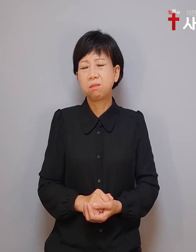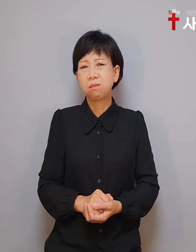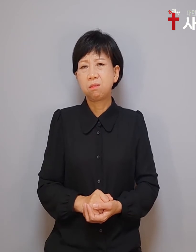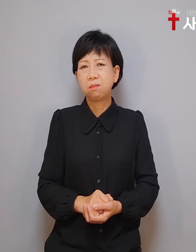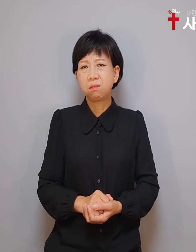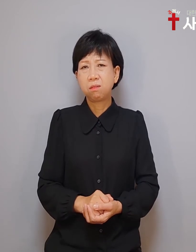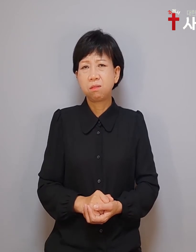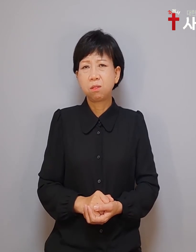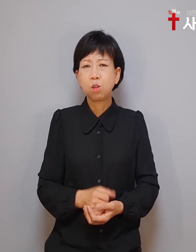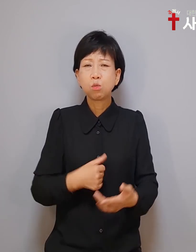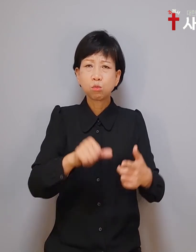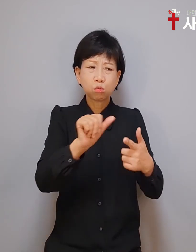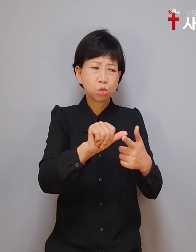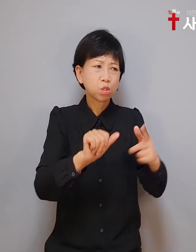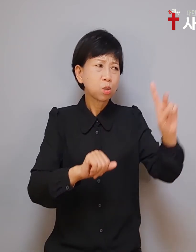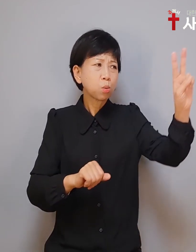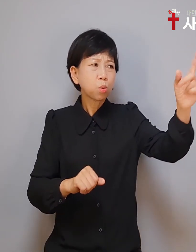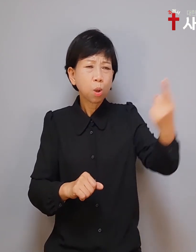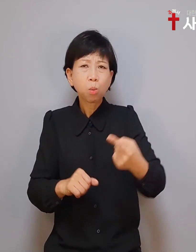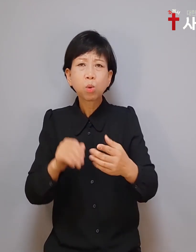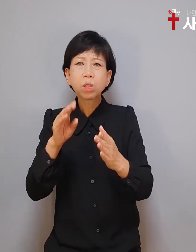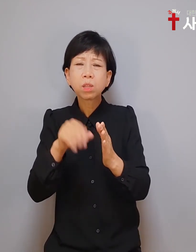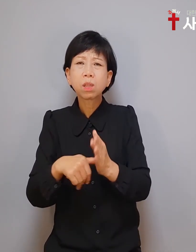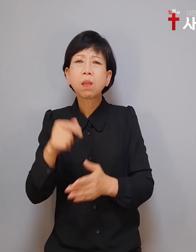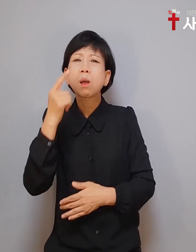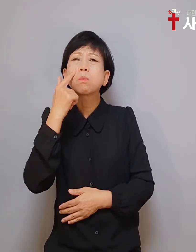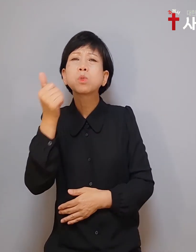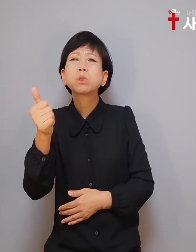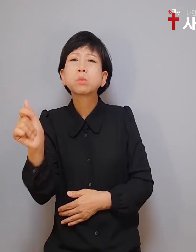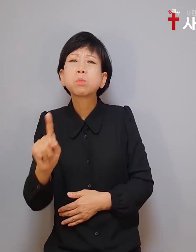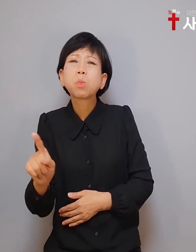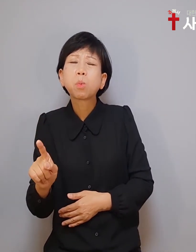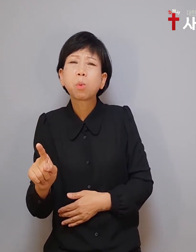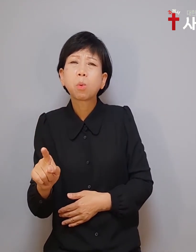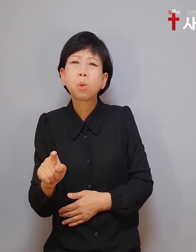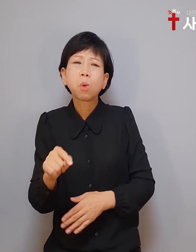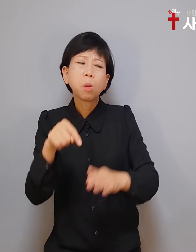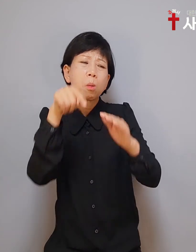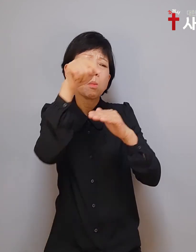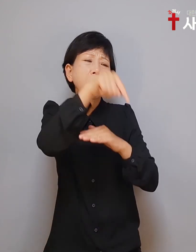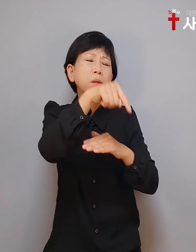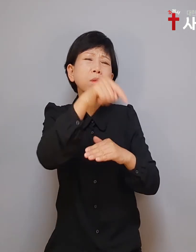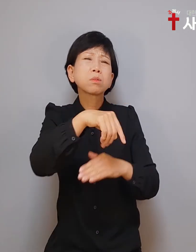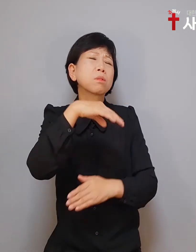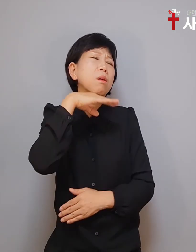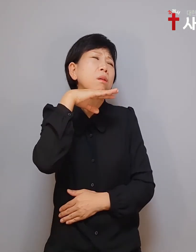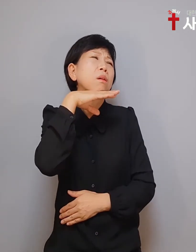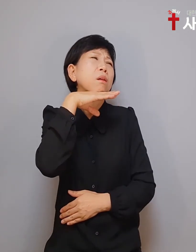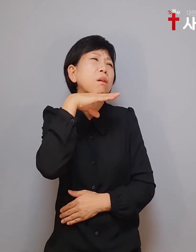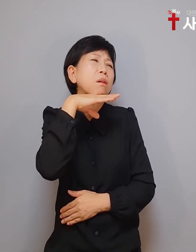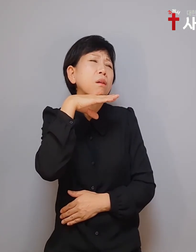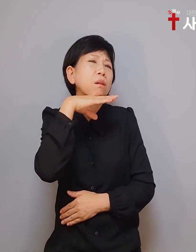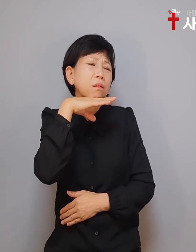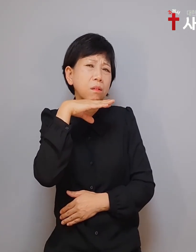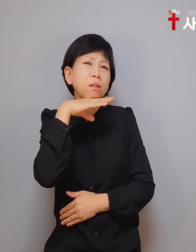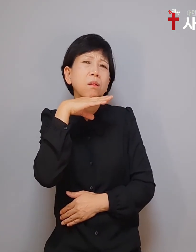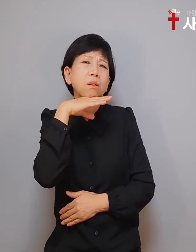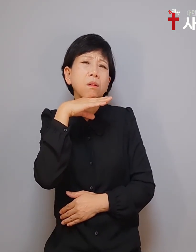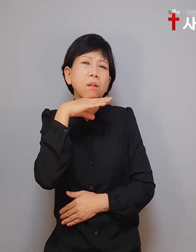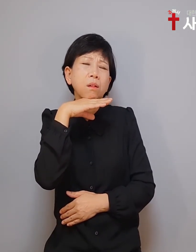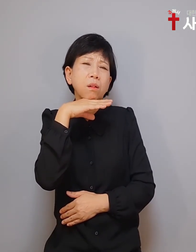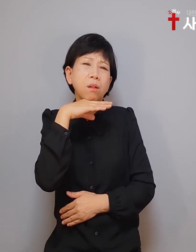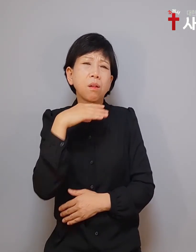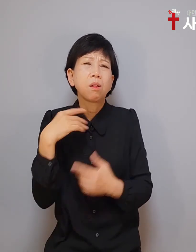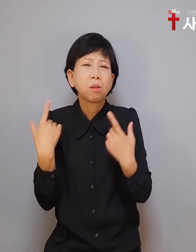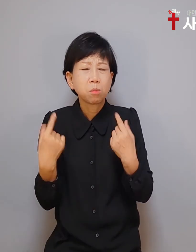돌아올 때 아버지의 태도를 보면 알아요. 이 아버지가 아들이 나간 이후로